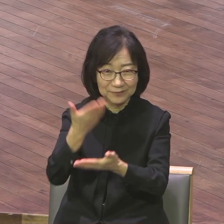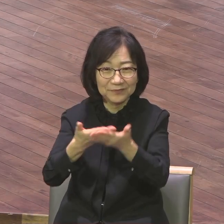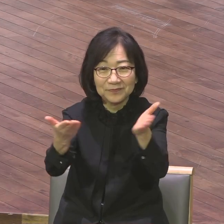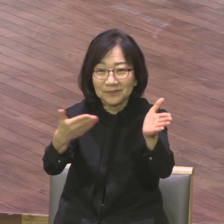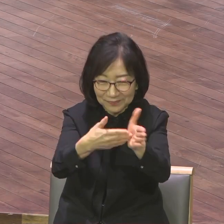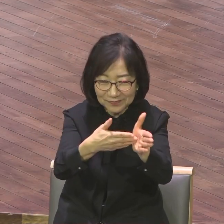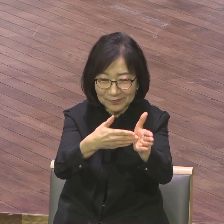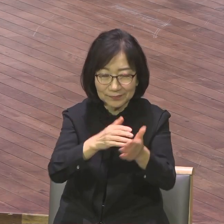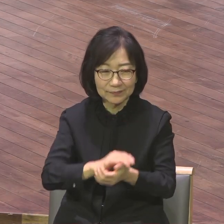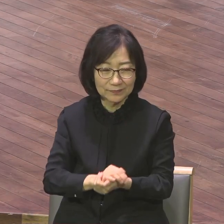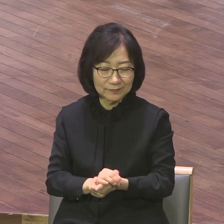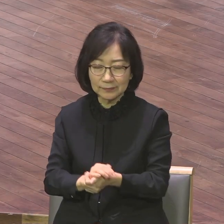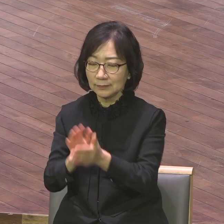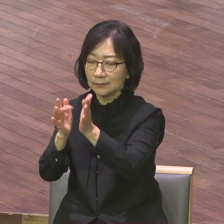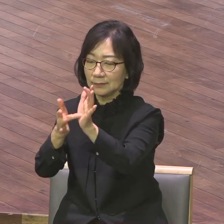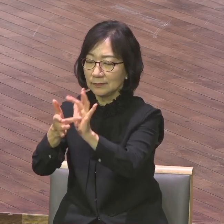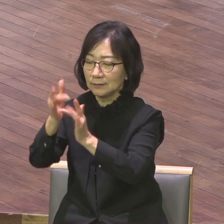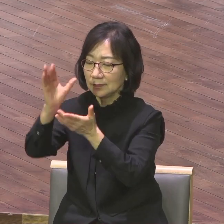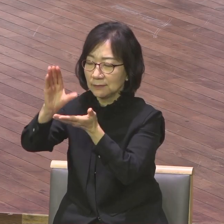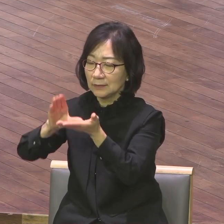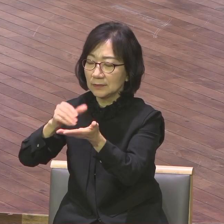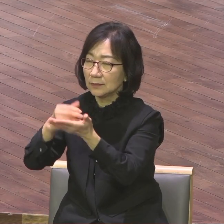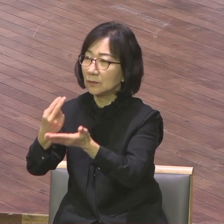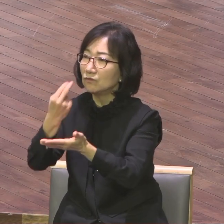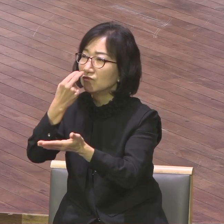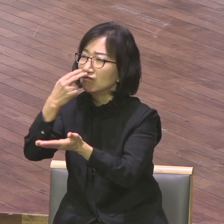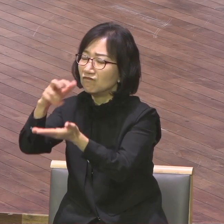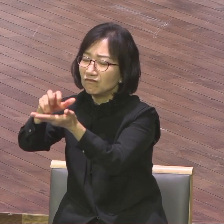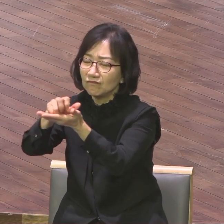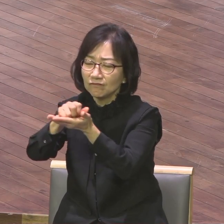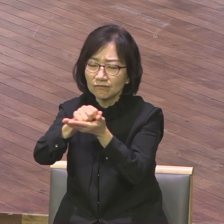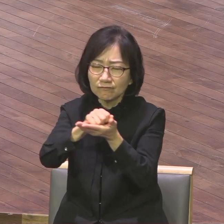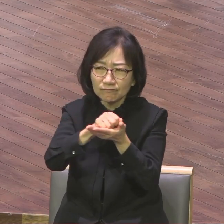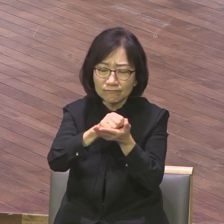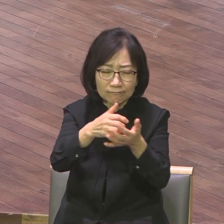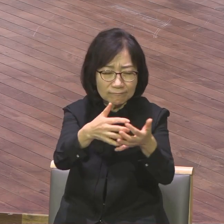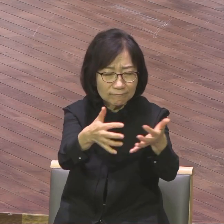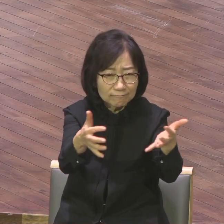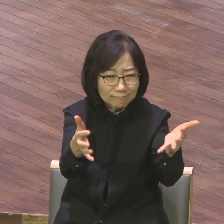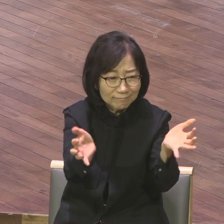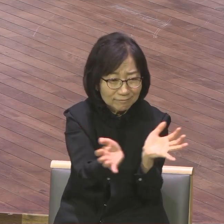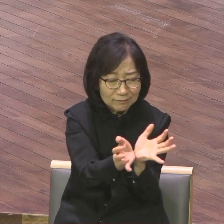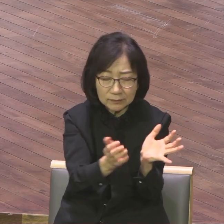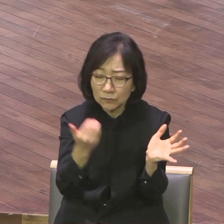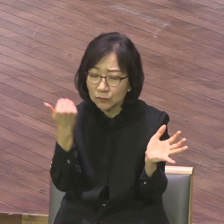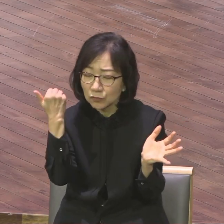그리스도의 생명을 가진 공동체는 누가 오더라도